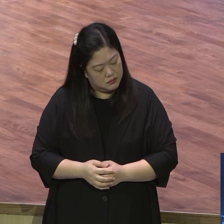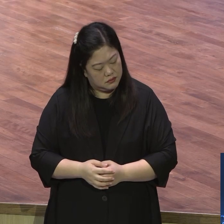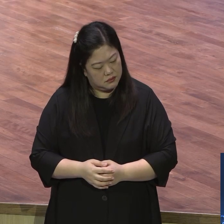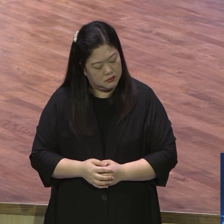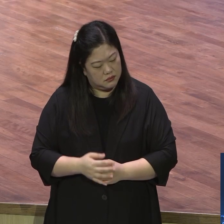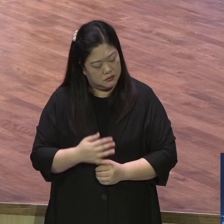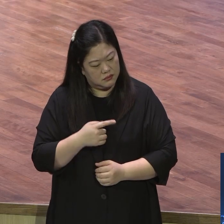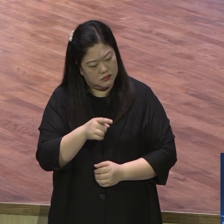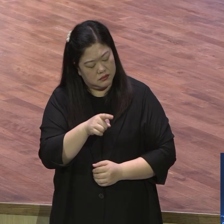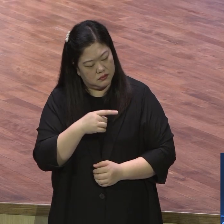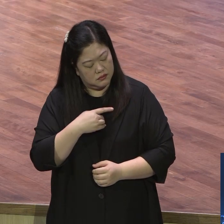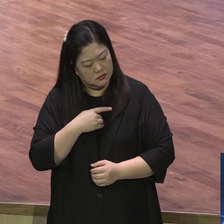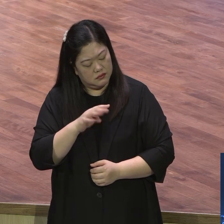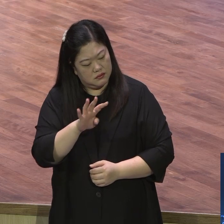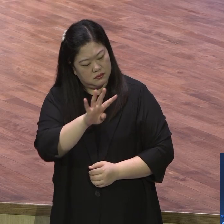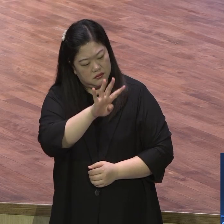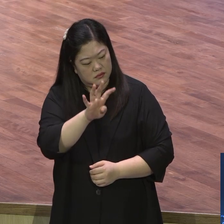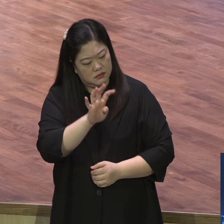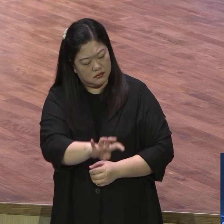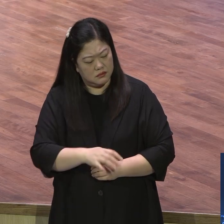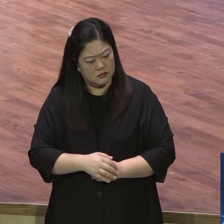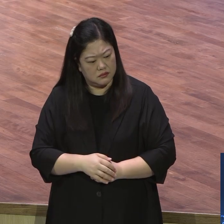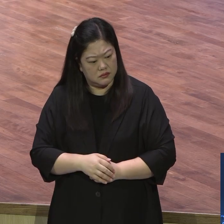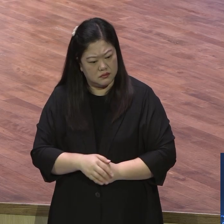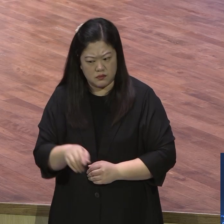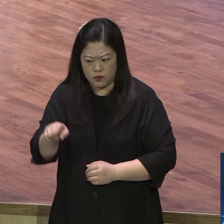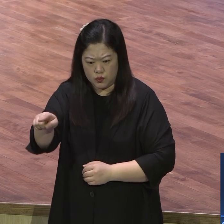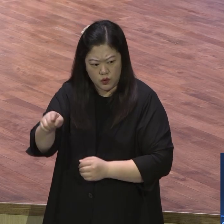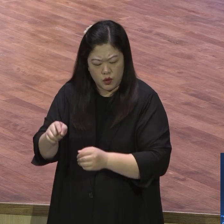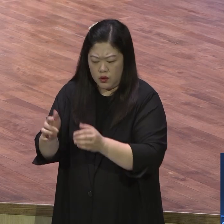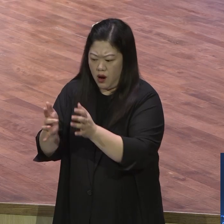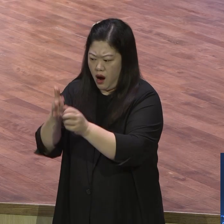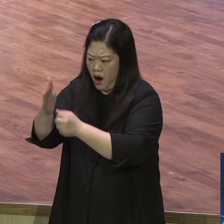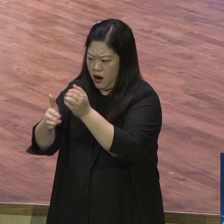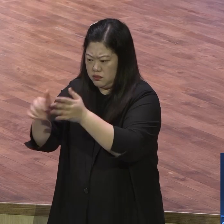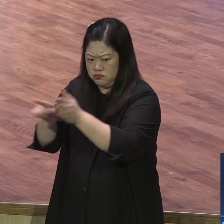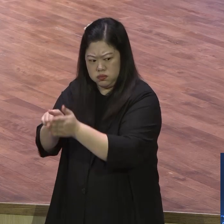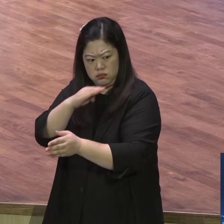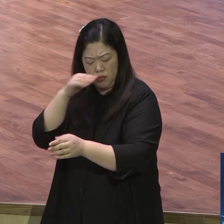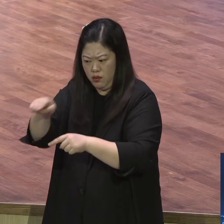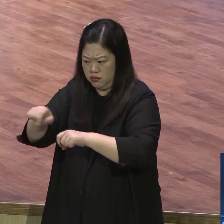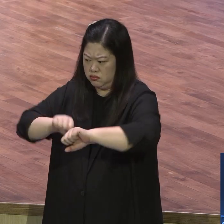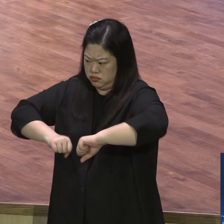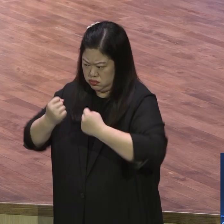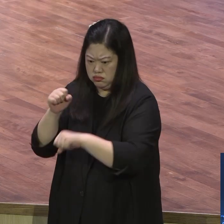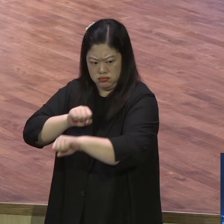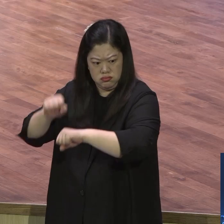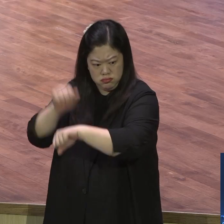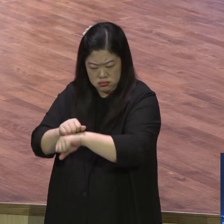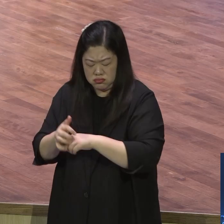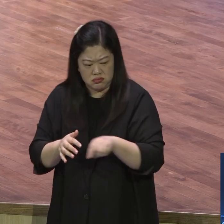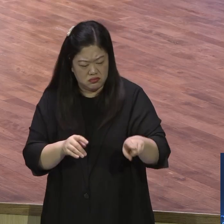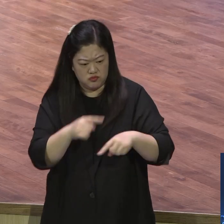합니다 순종함이 합니다 솔직히 절대 자기 드러내지도 않습니다